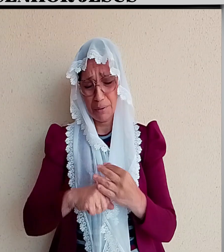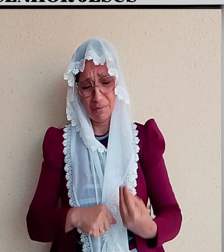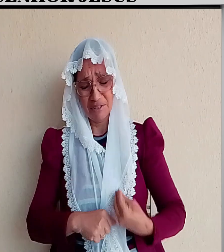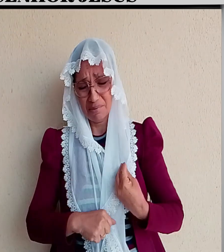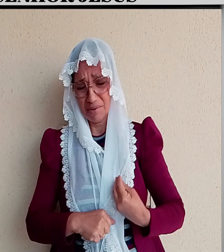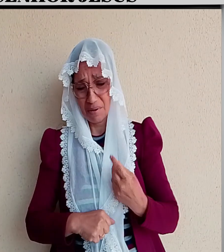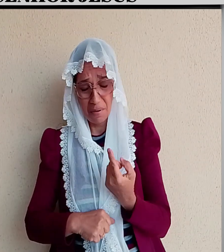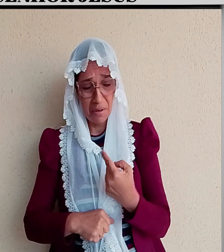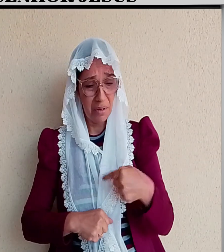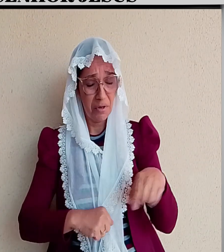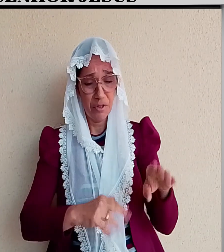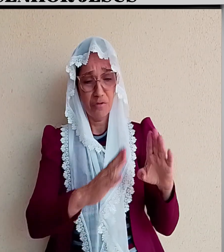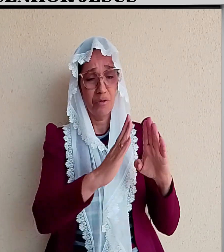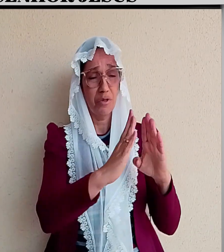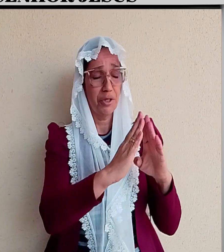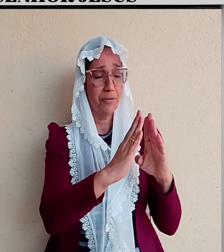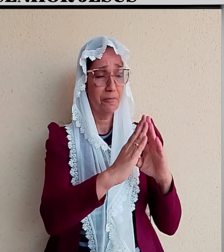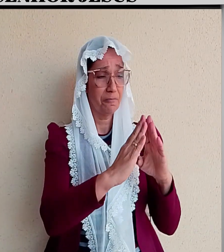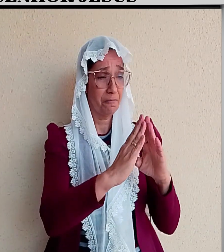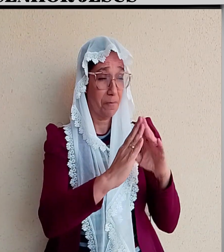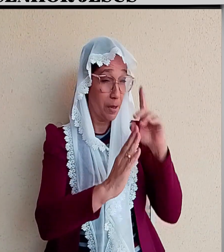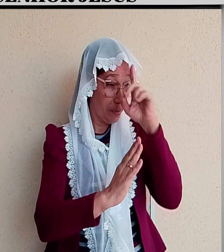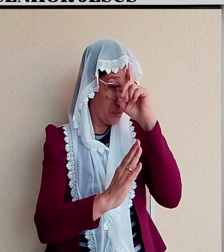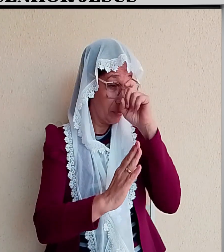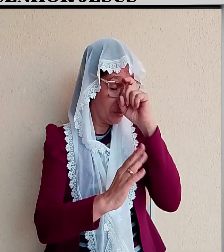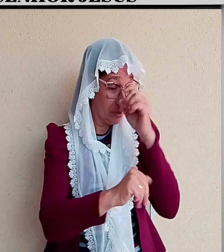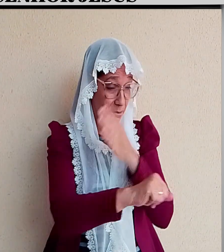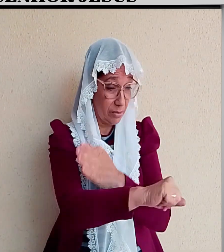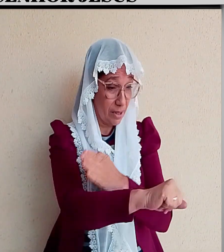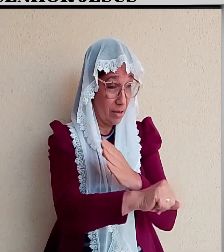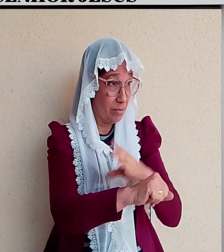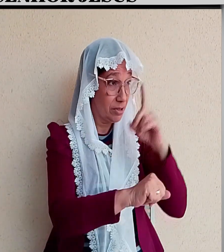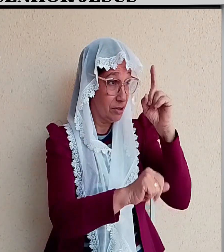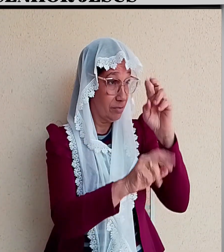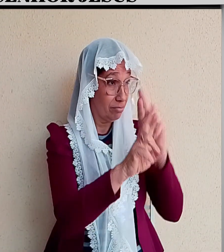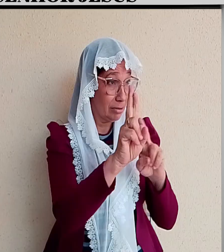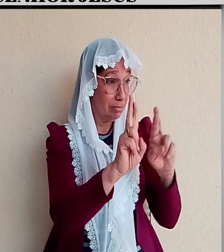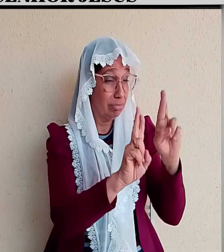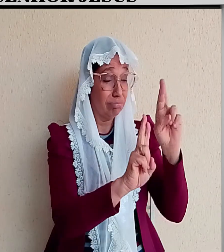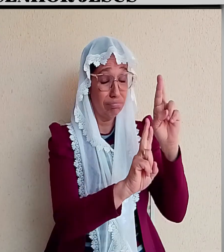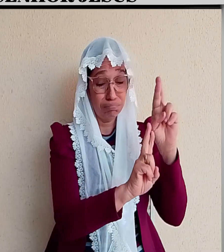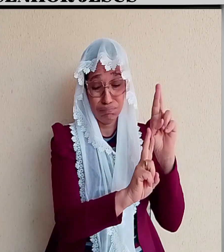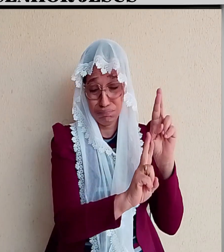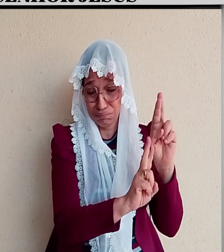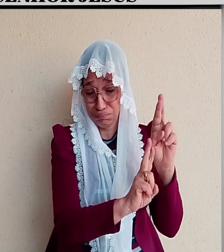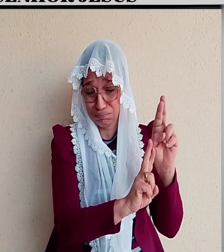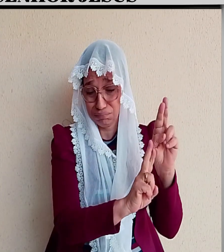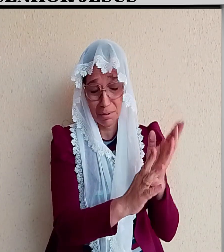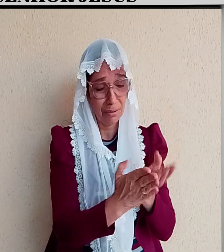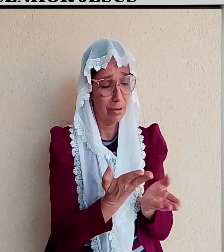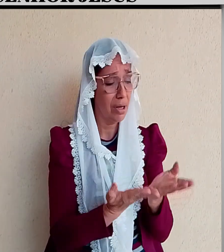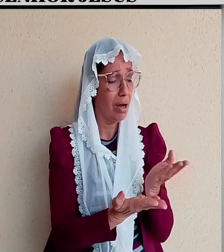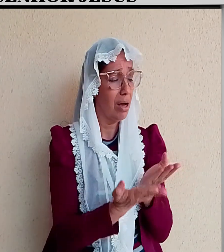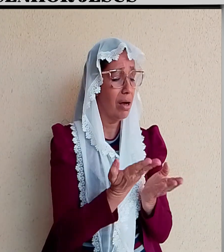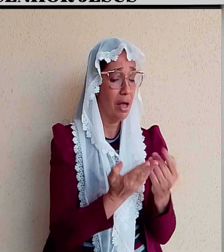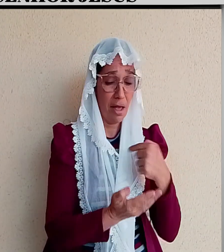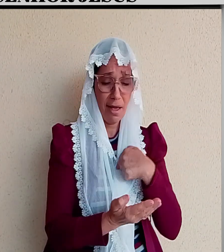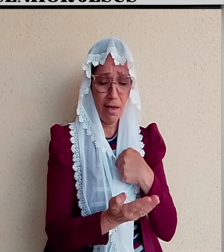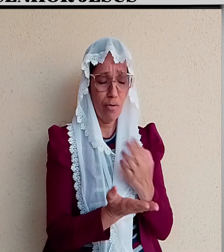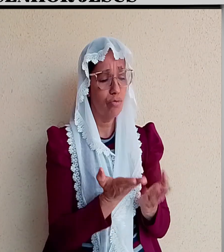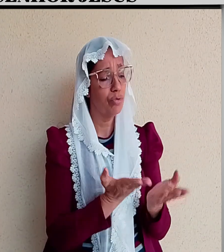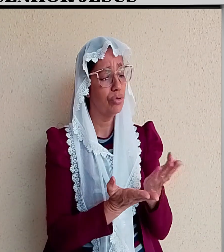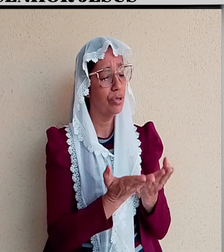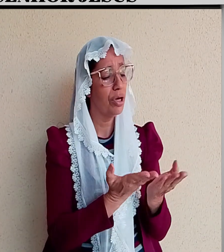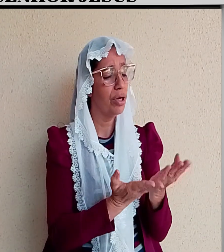aleluia, avançou, aleluia, ficou na incubadora, ficou, aleluia, aleluia, Jesus,